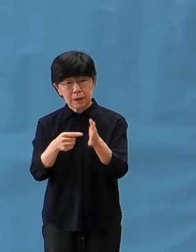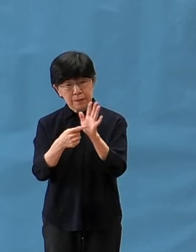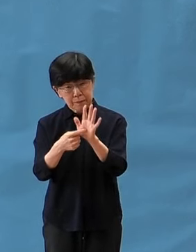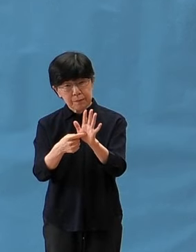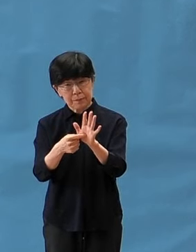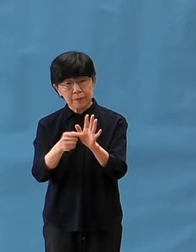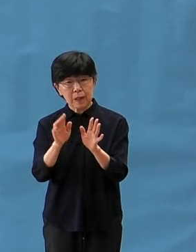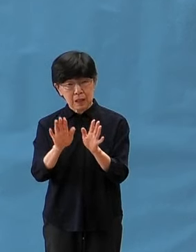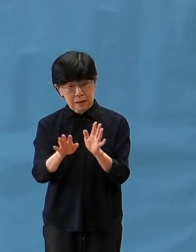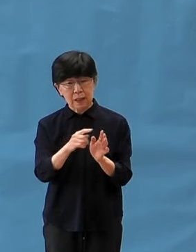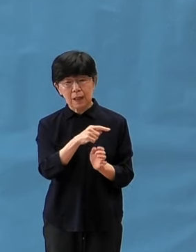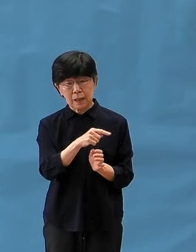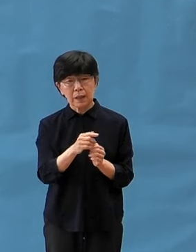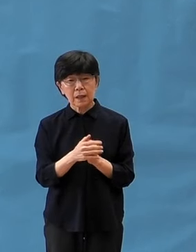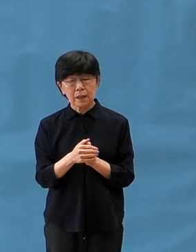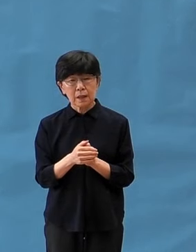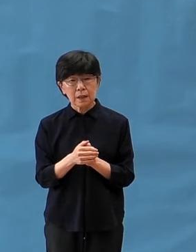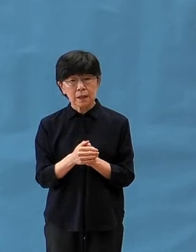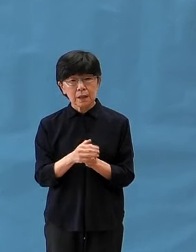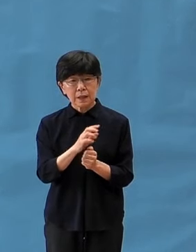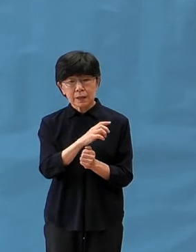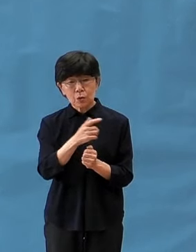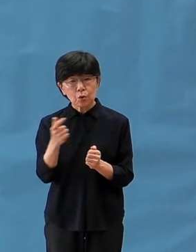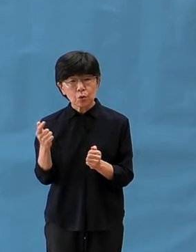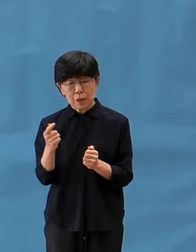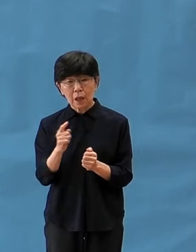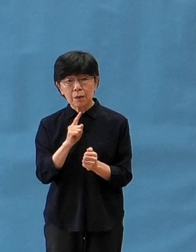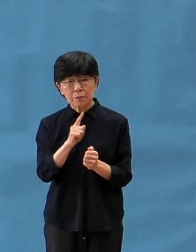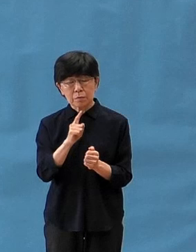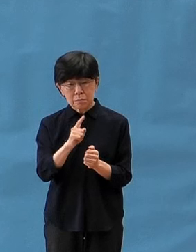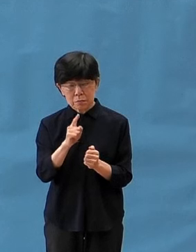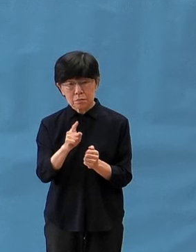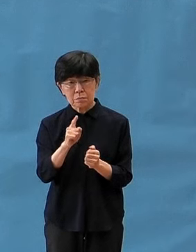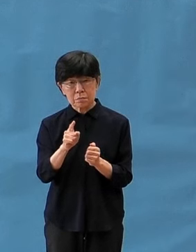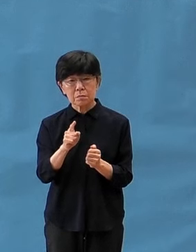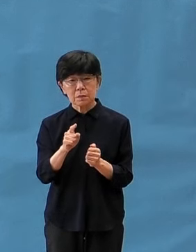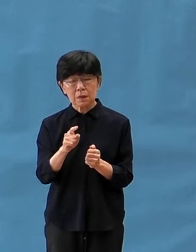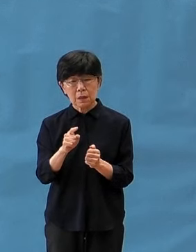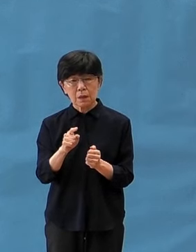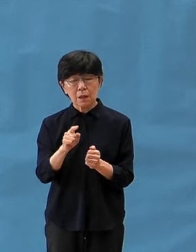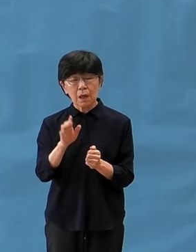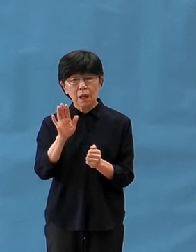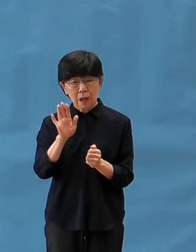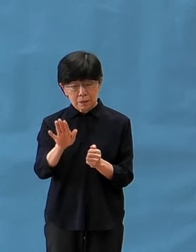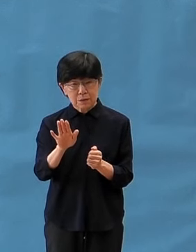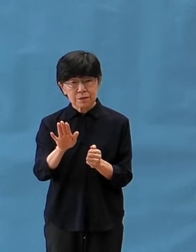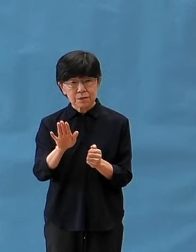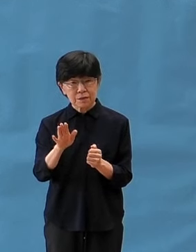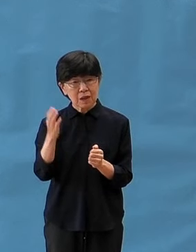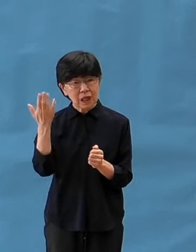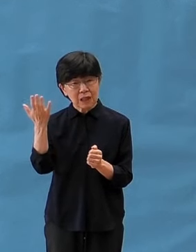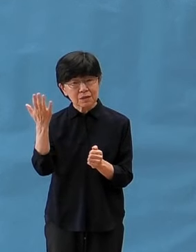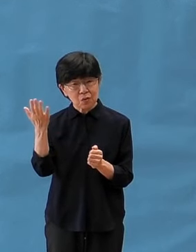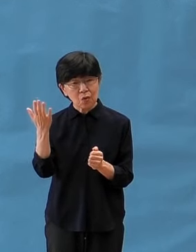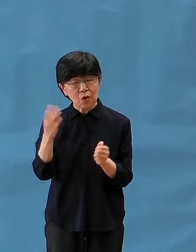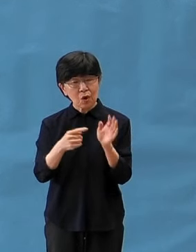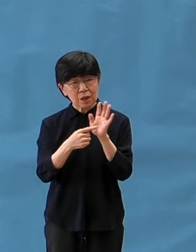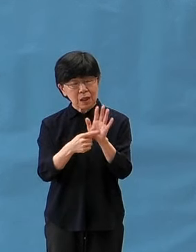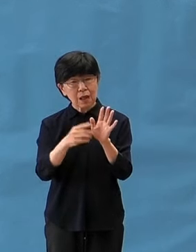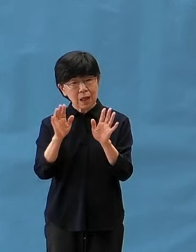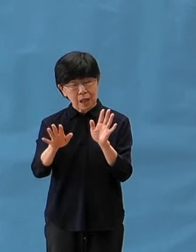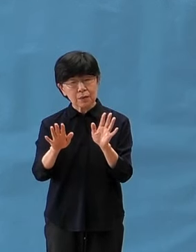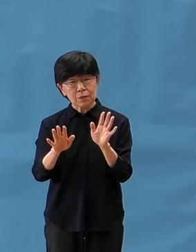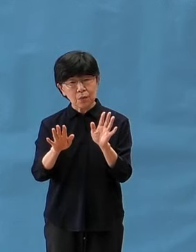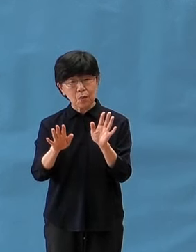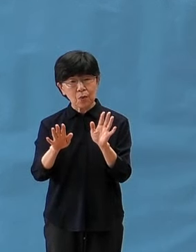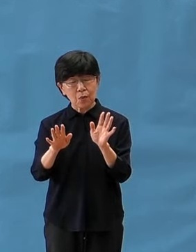お聞きします。はい、さまざまな主張される方と言葉を交わされたご感想をお聞きしたいのと、出られてからの反響などあればお